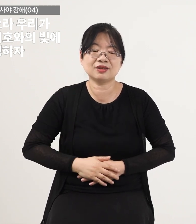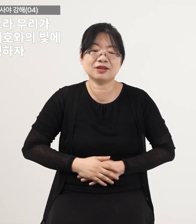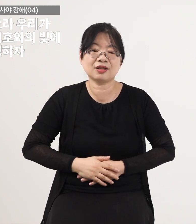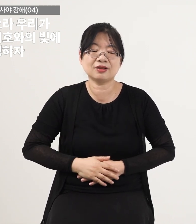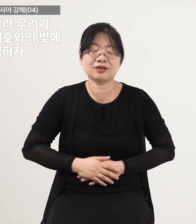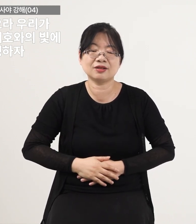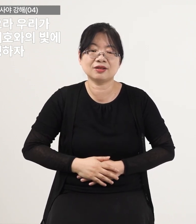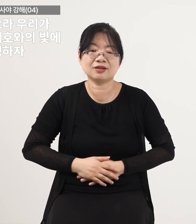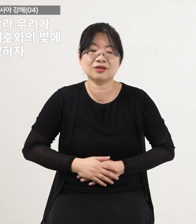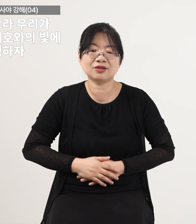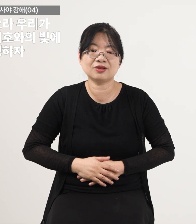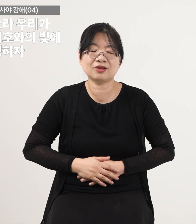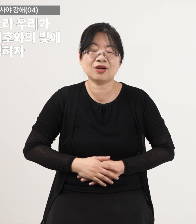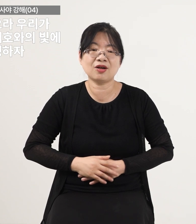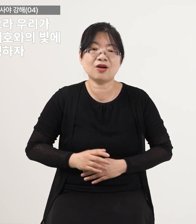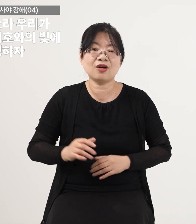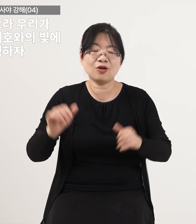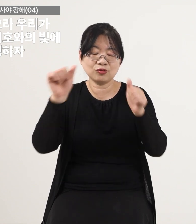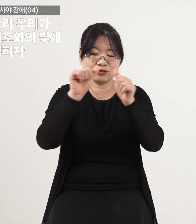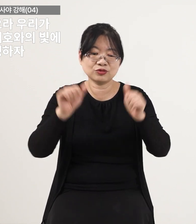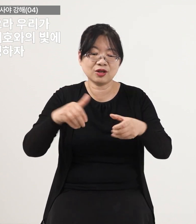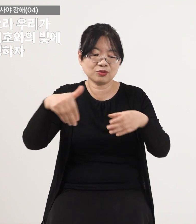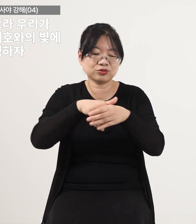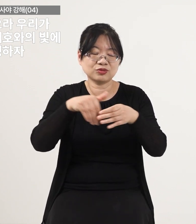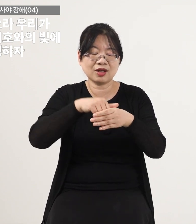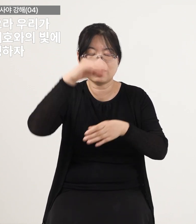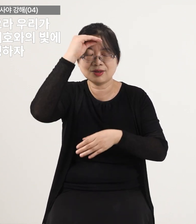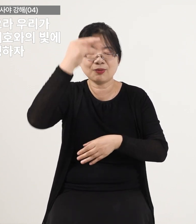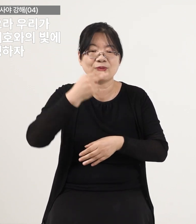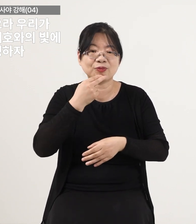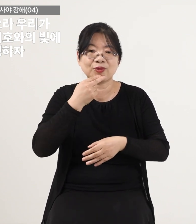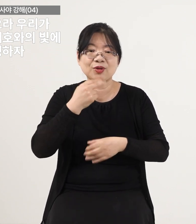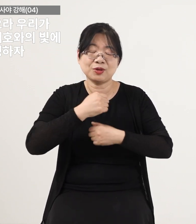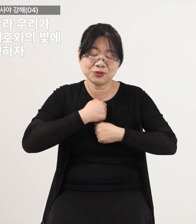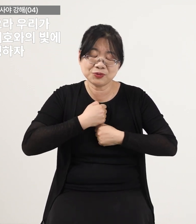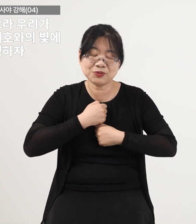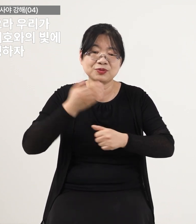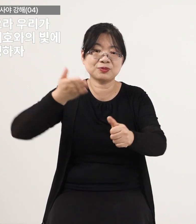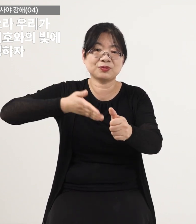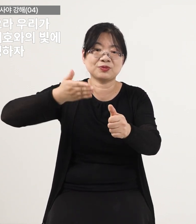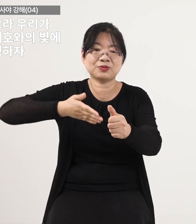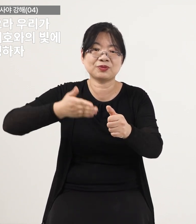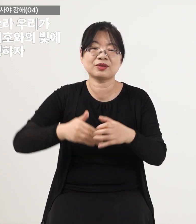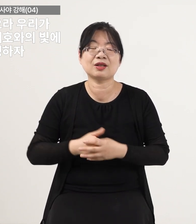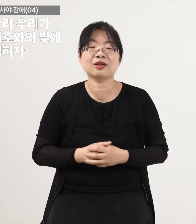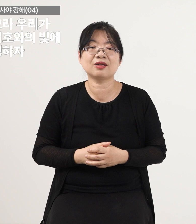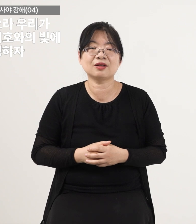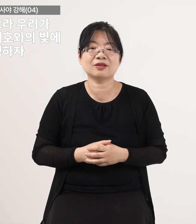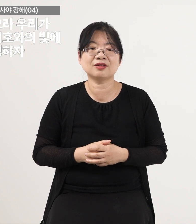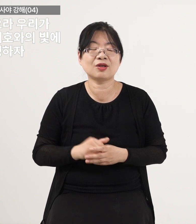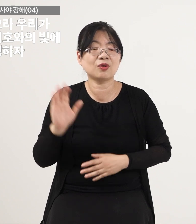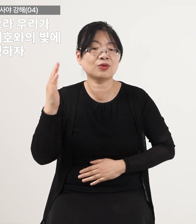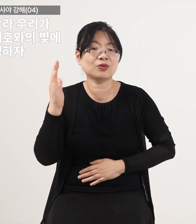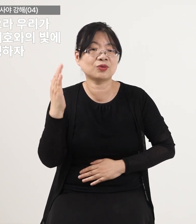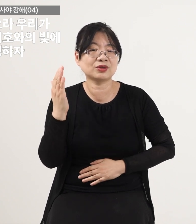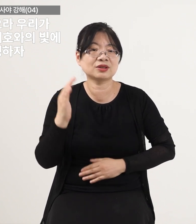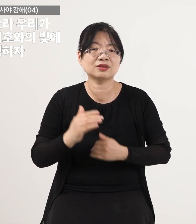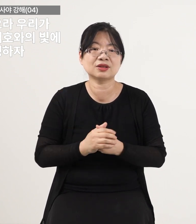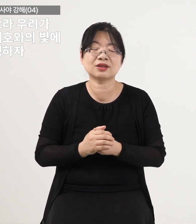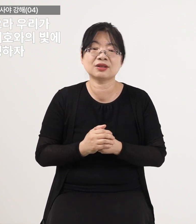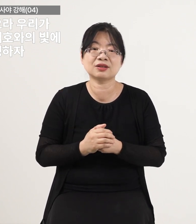곁들이는 그 우상 문화를 담지 않도록 경계시켜야 됩니다. 요즘